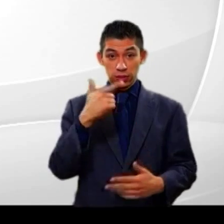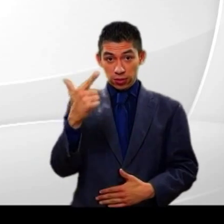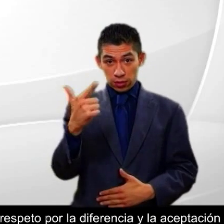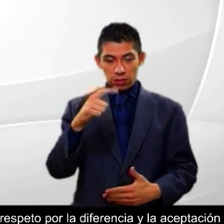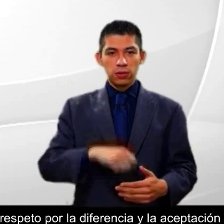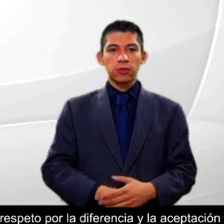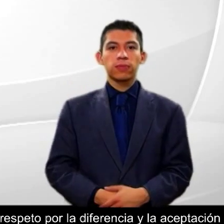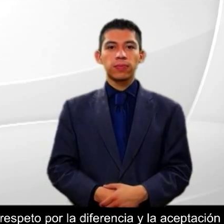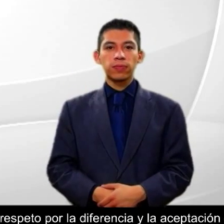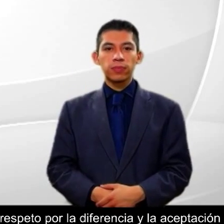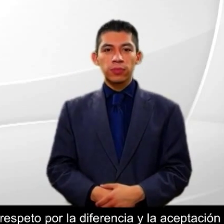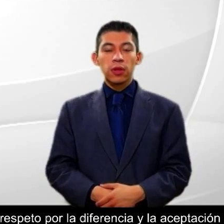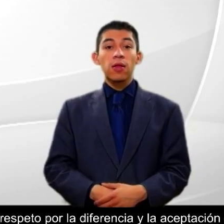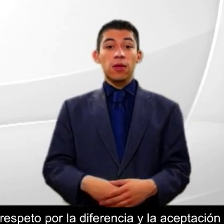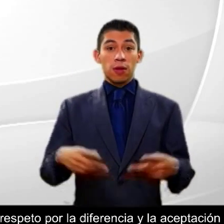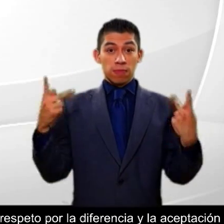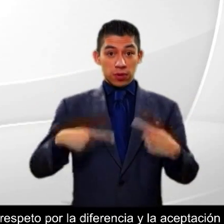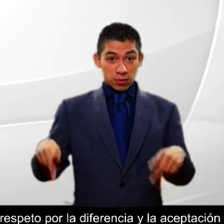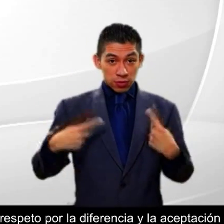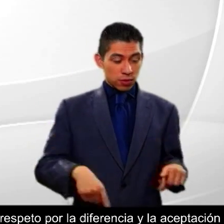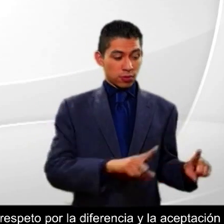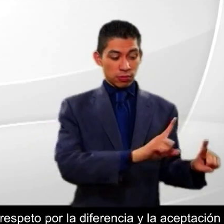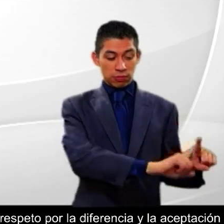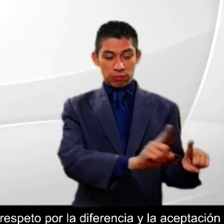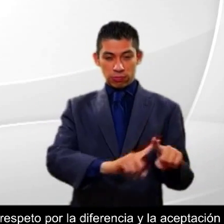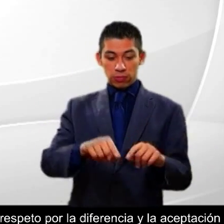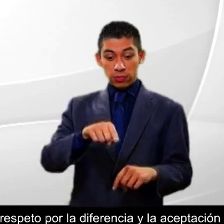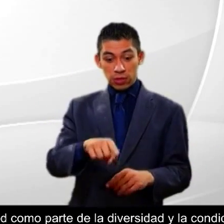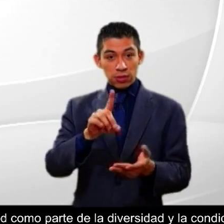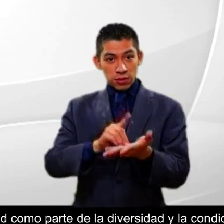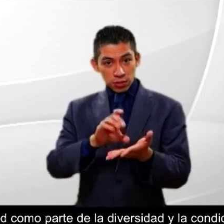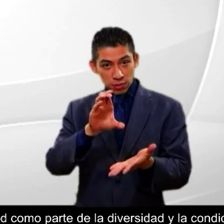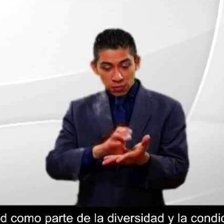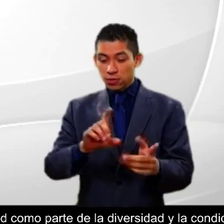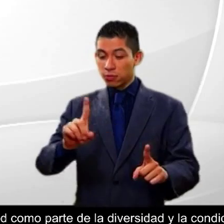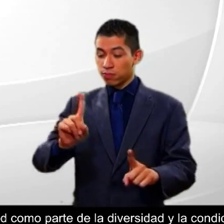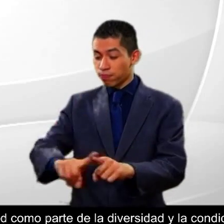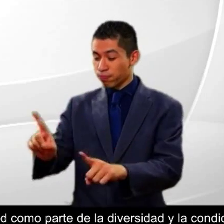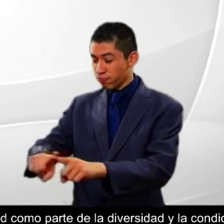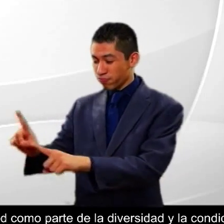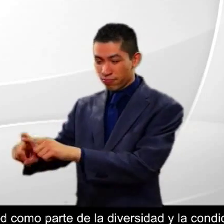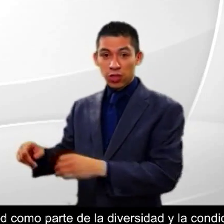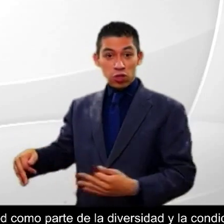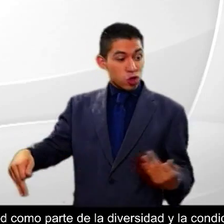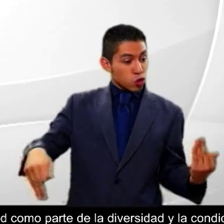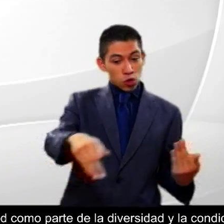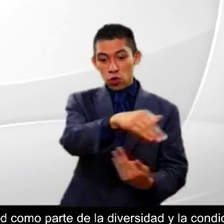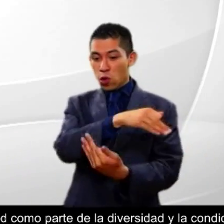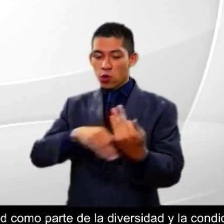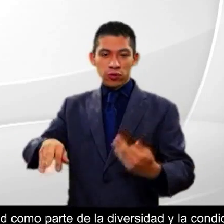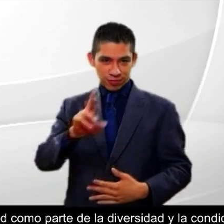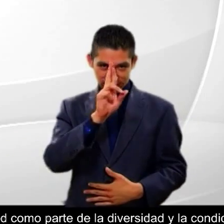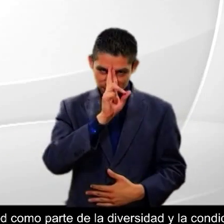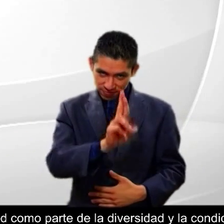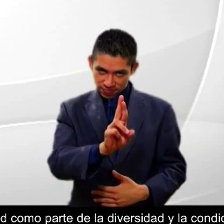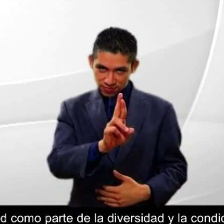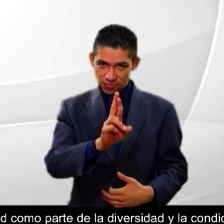7. El respeto por la diferencia y la aceptación de la discapacidad como parte de la diversidad y la condición humanas